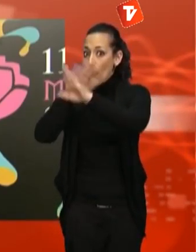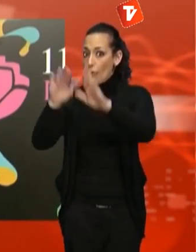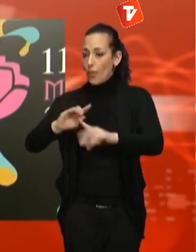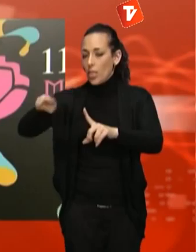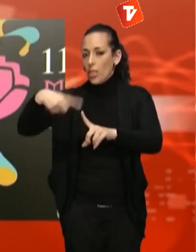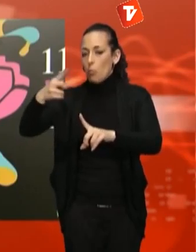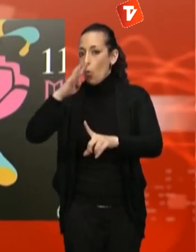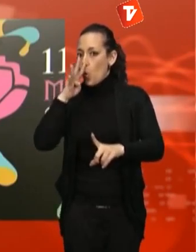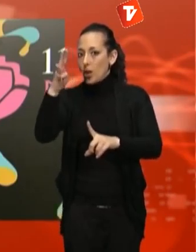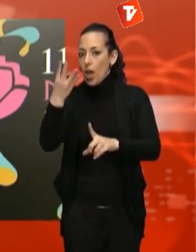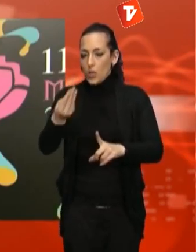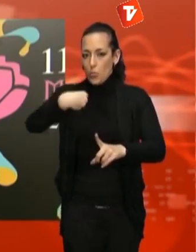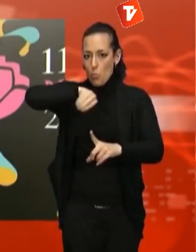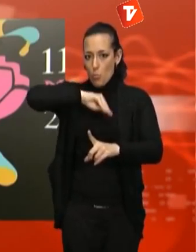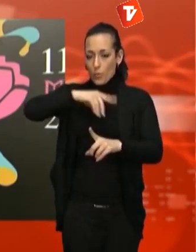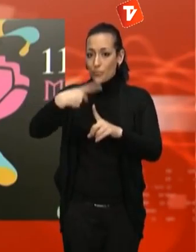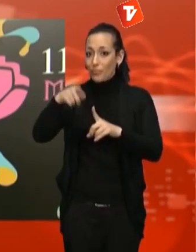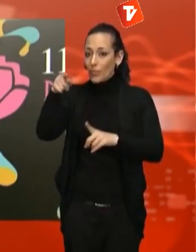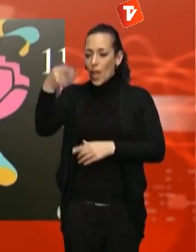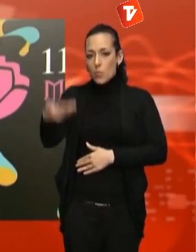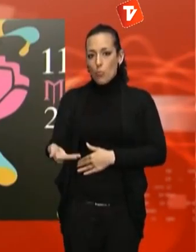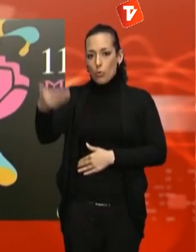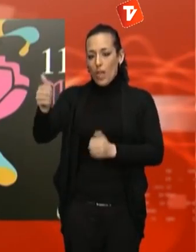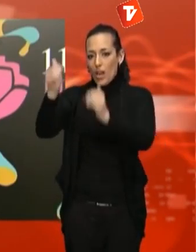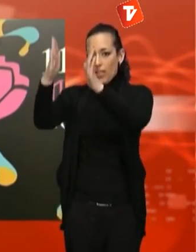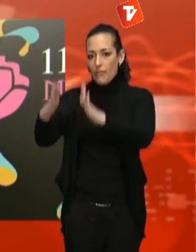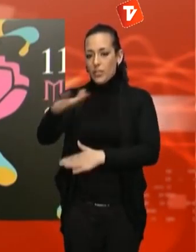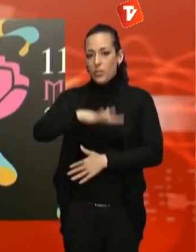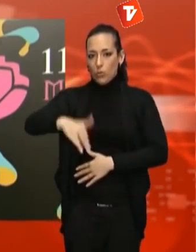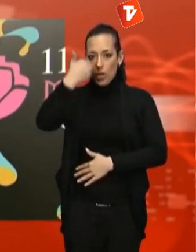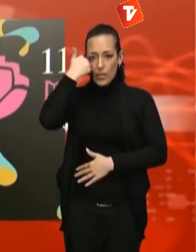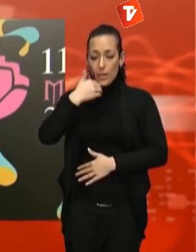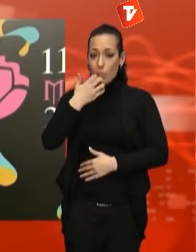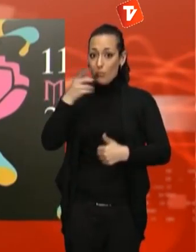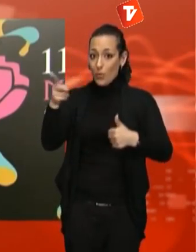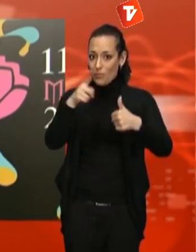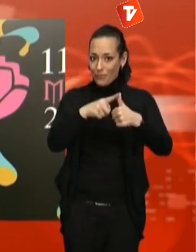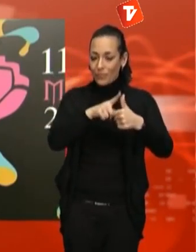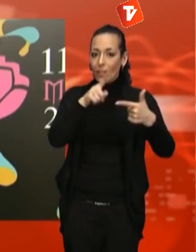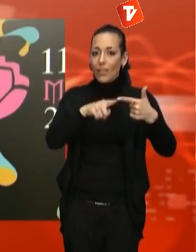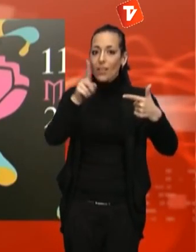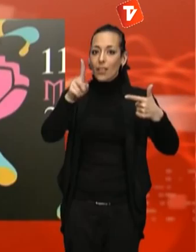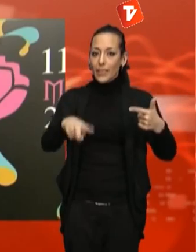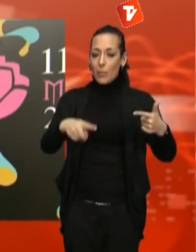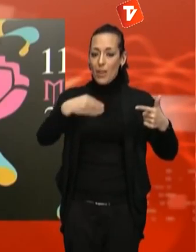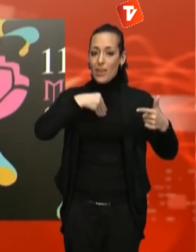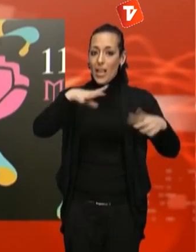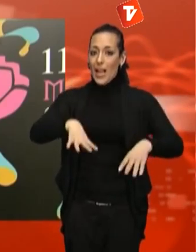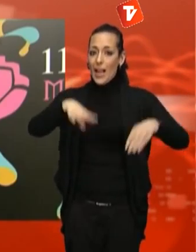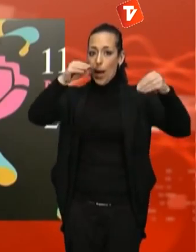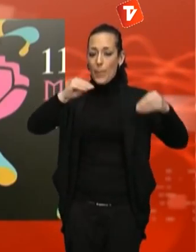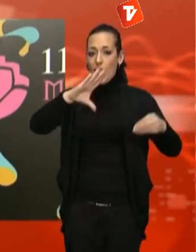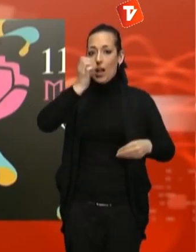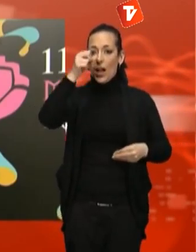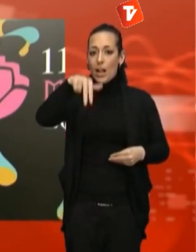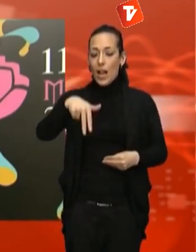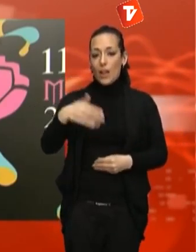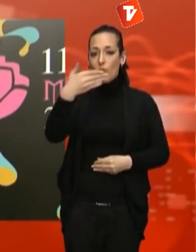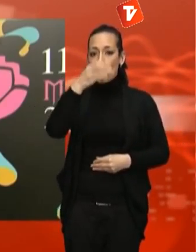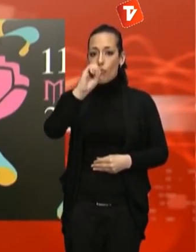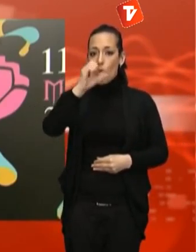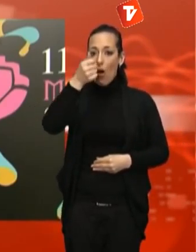la Casa Bauman, l'altre és la capella de Can Boada i l'altre és el parc de desinfecció. Malauradament, la història va